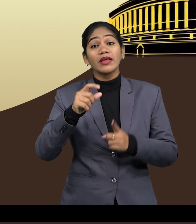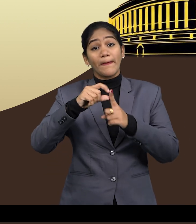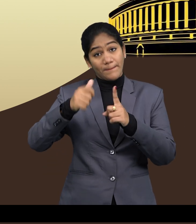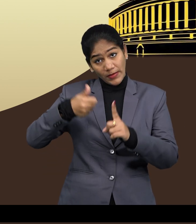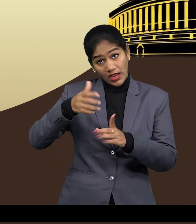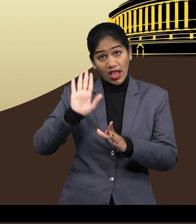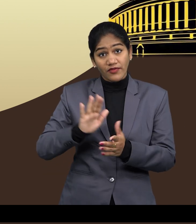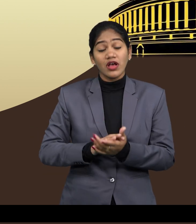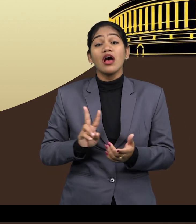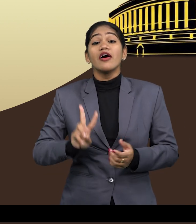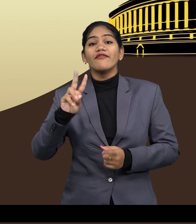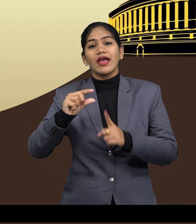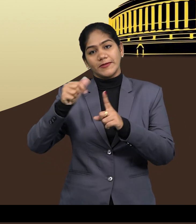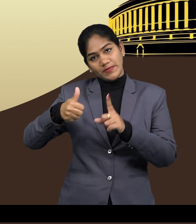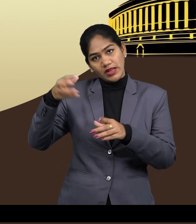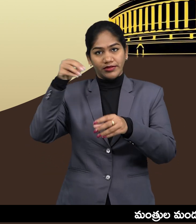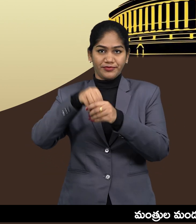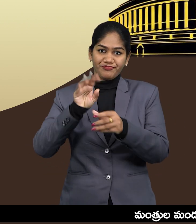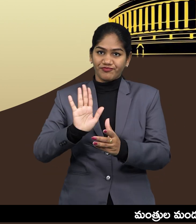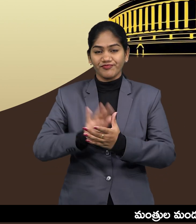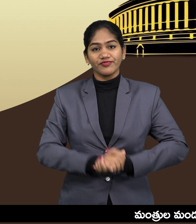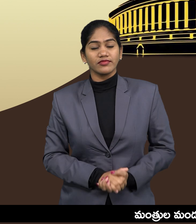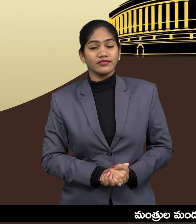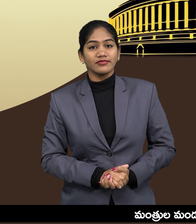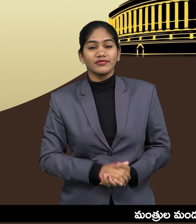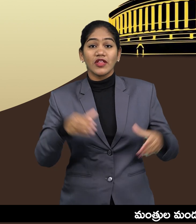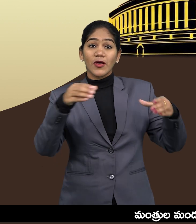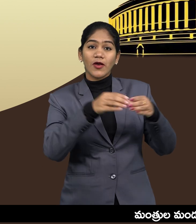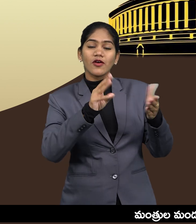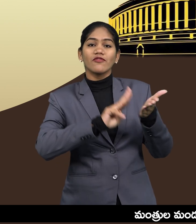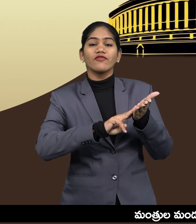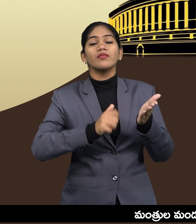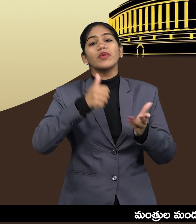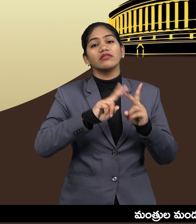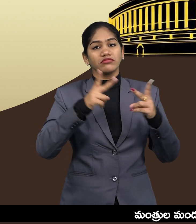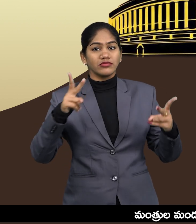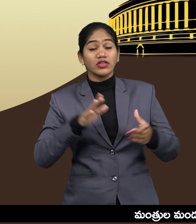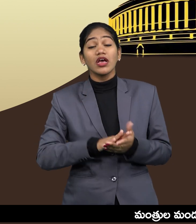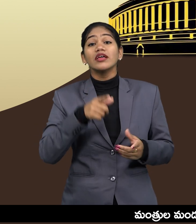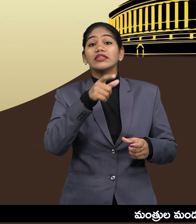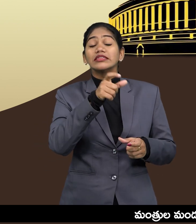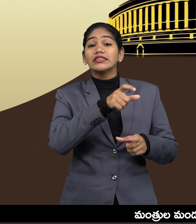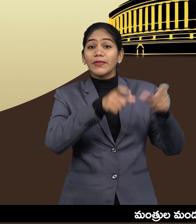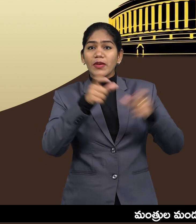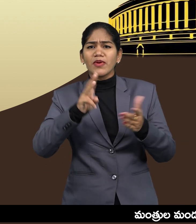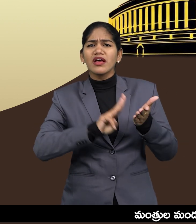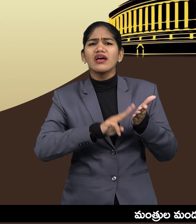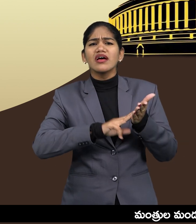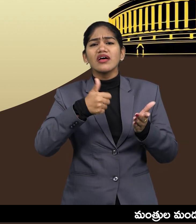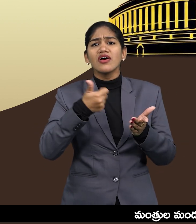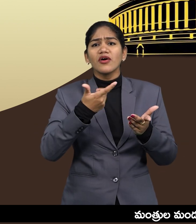ఉపాధ్యక్షుడు, ప్రధానమంత్రి నేతృత్వంలోని మంత్రుల మండలి మరియు అటార్నీ జనరల్ ఉంటారు.